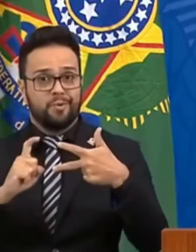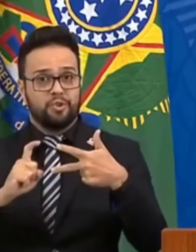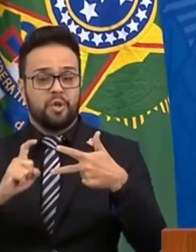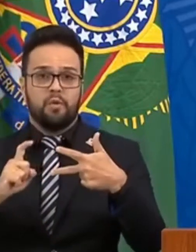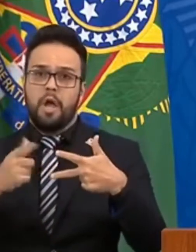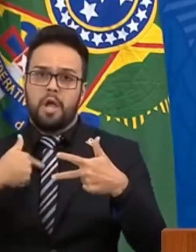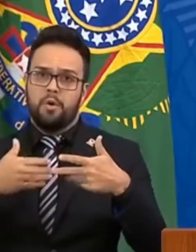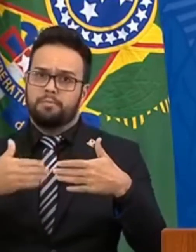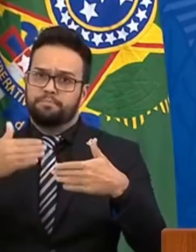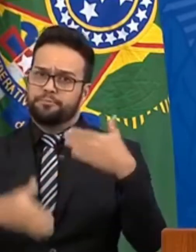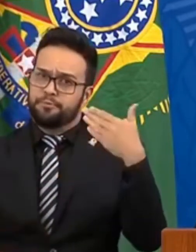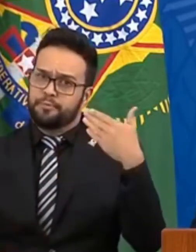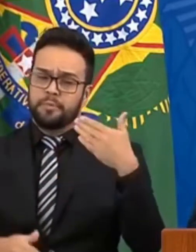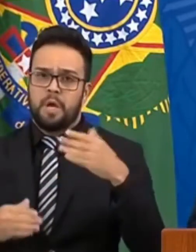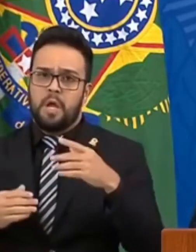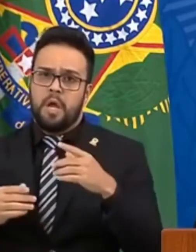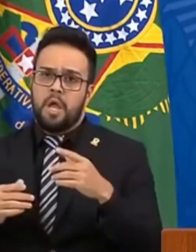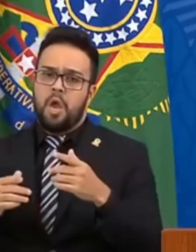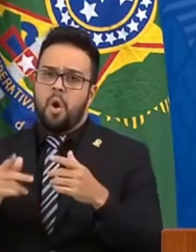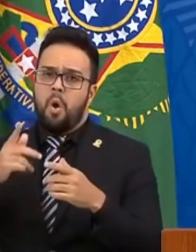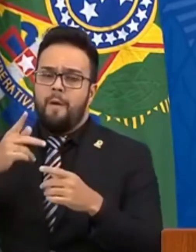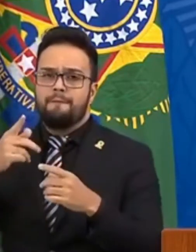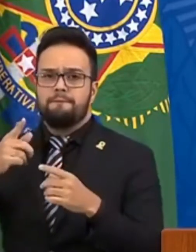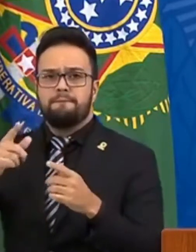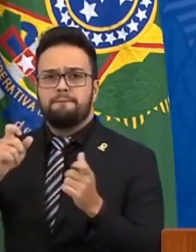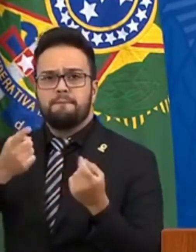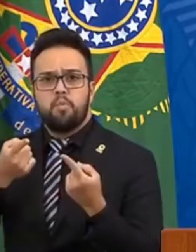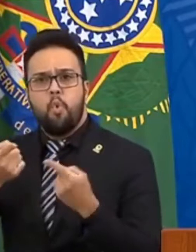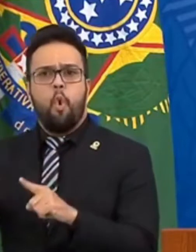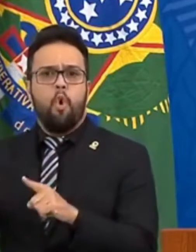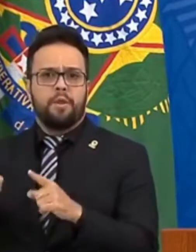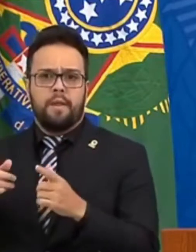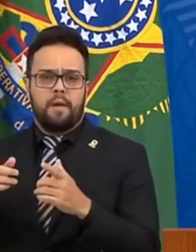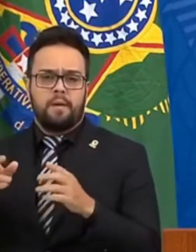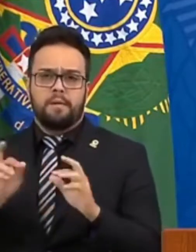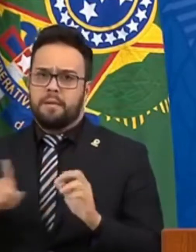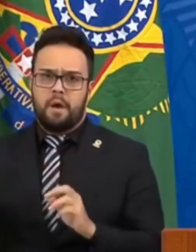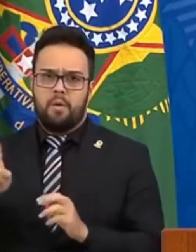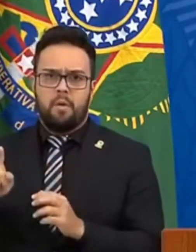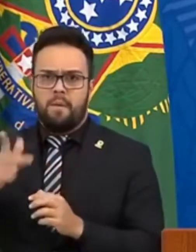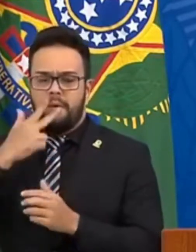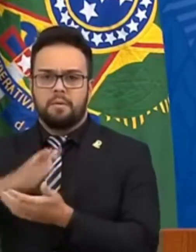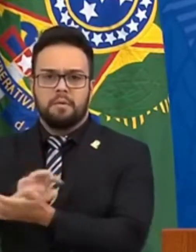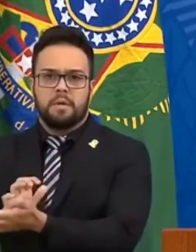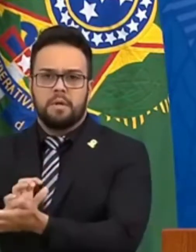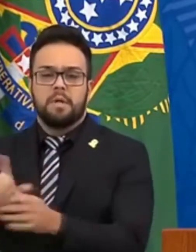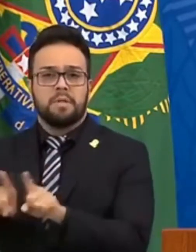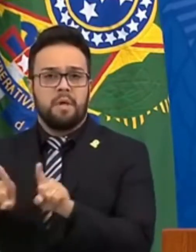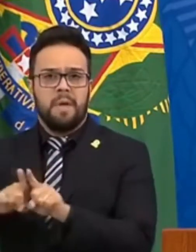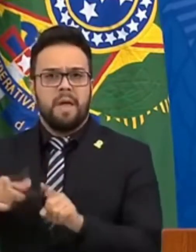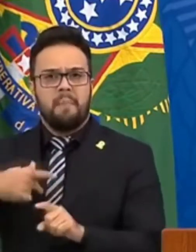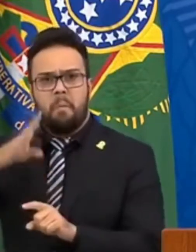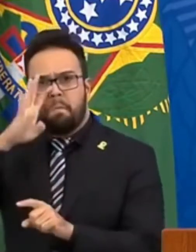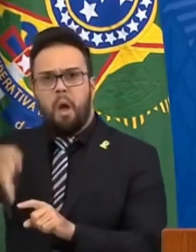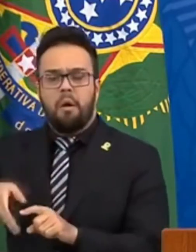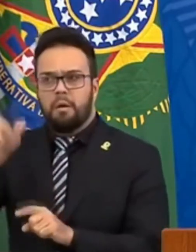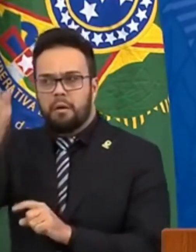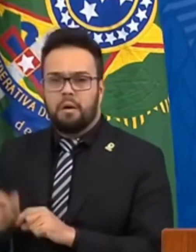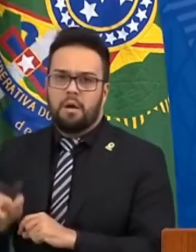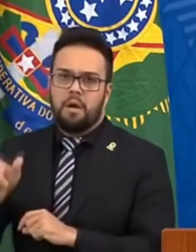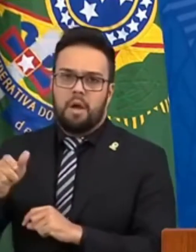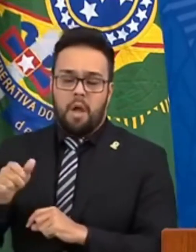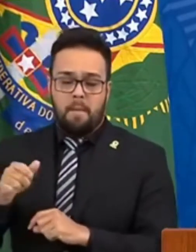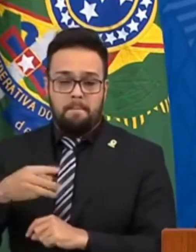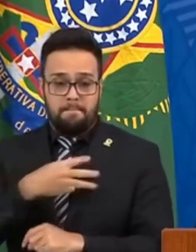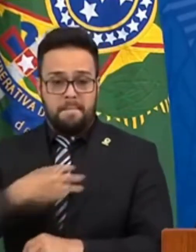não condeno não recomendo ah e não critico o me diz uma dentro ele